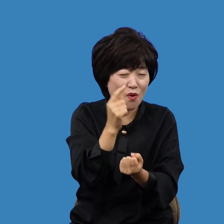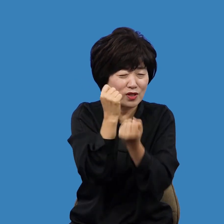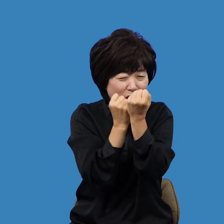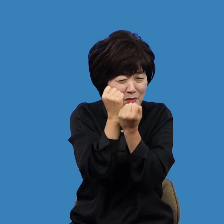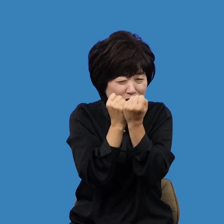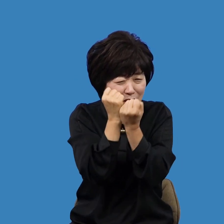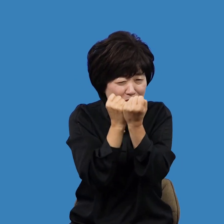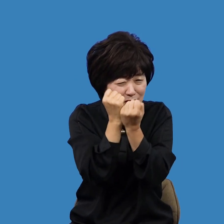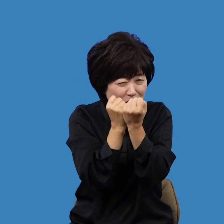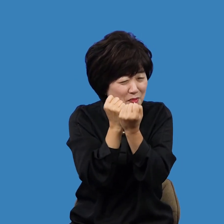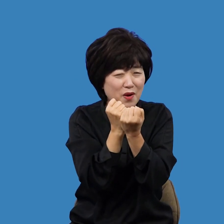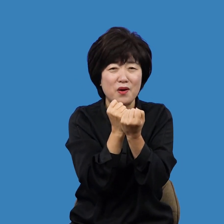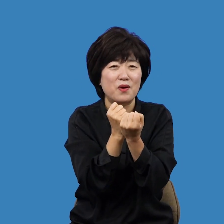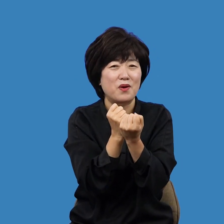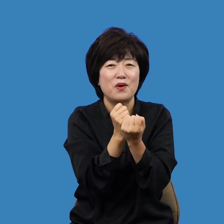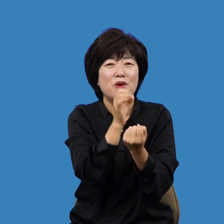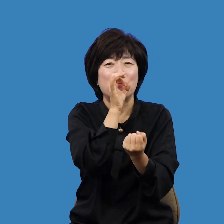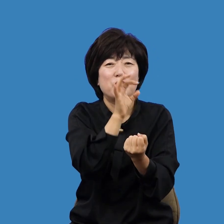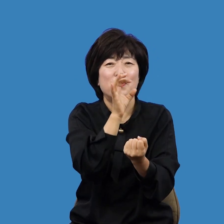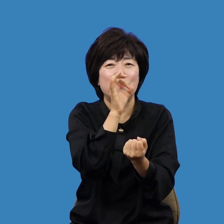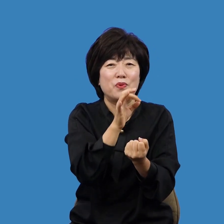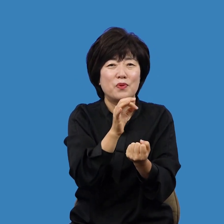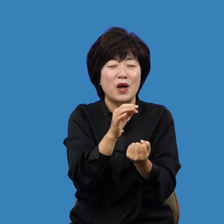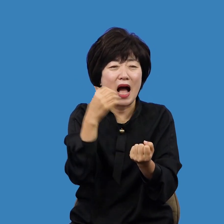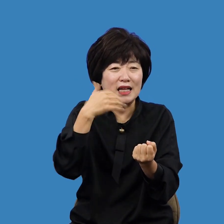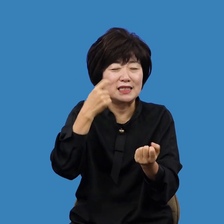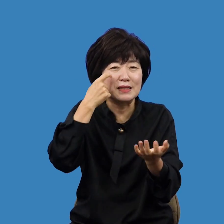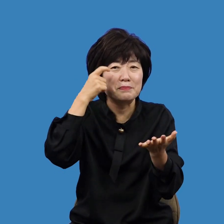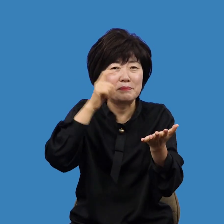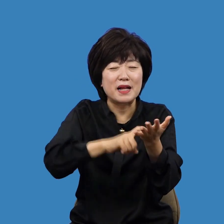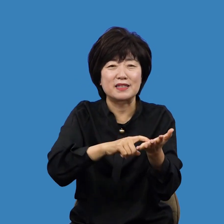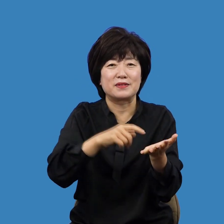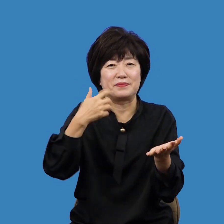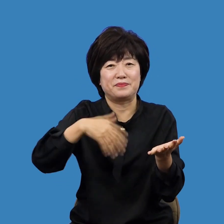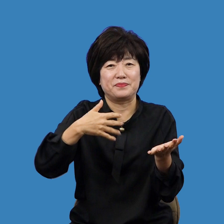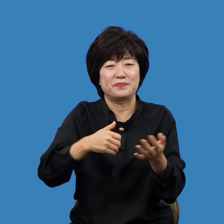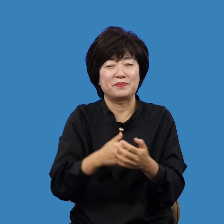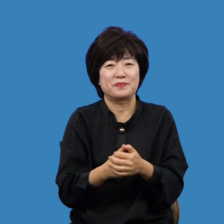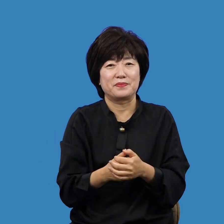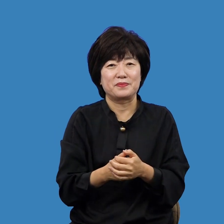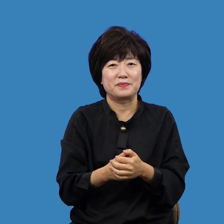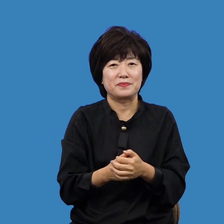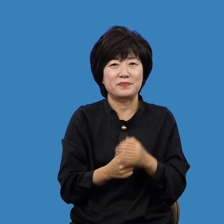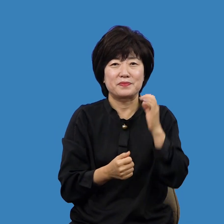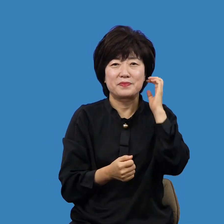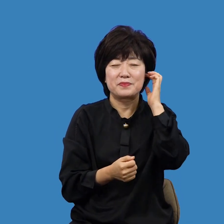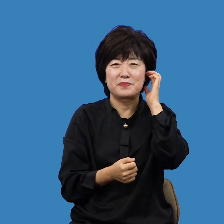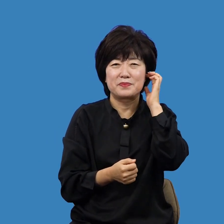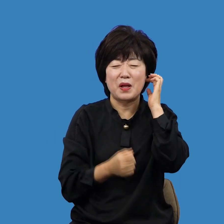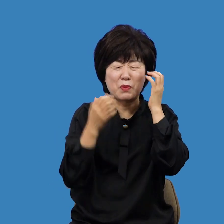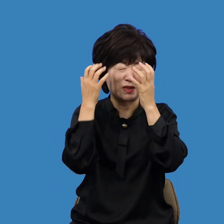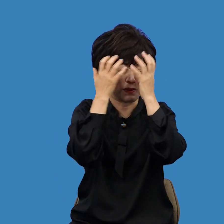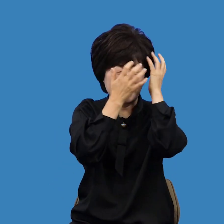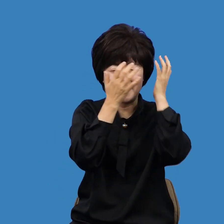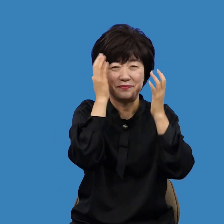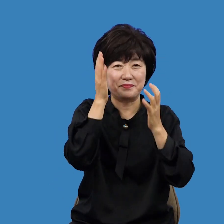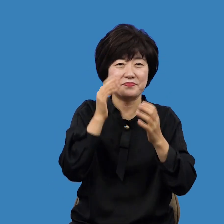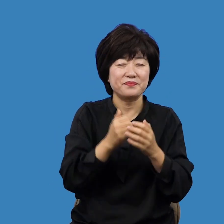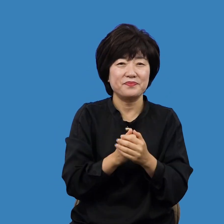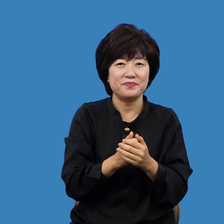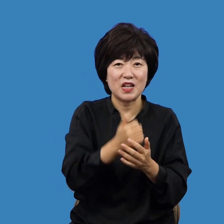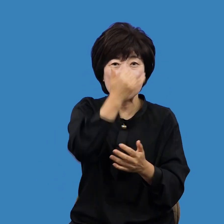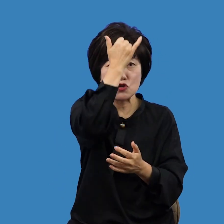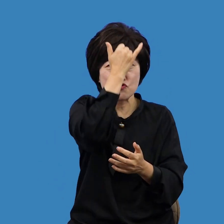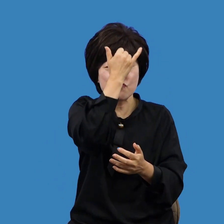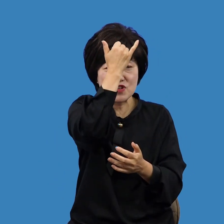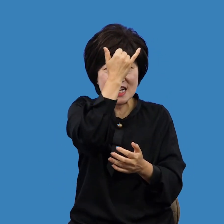거예요. 아직까지 못 찾았다는 거야. 그래서 나오는 것 사이가 뭐 여러 가지 복잡한 얘기들이 나오죠. 왜냐하면 여러분 윤리와 도덕의 근거는